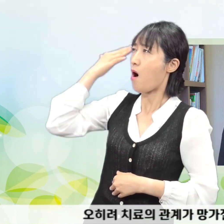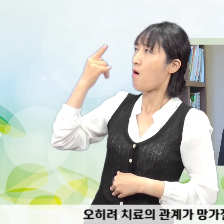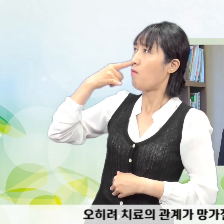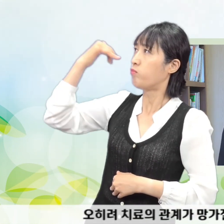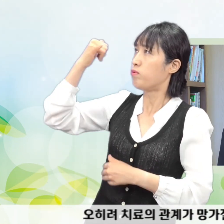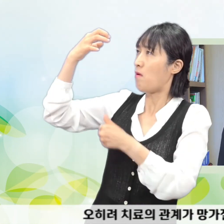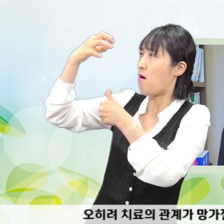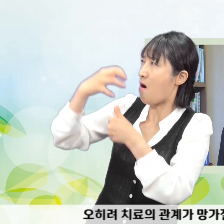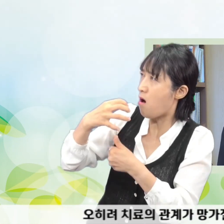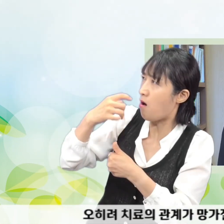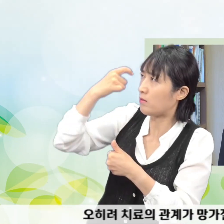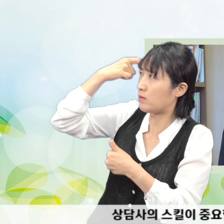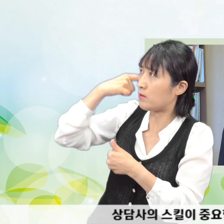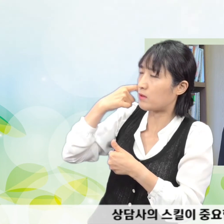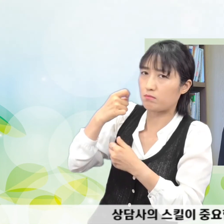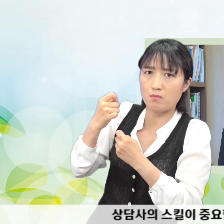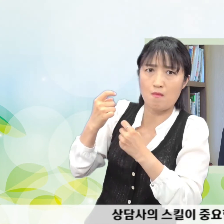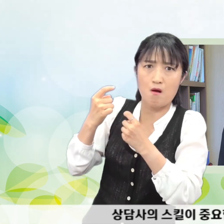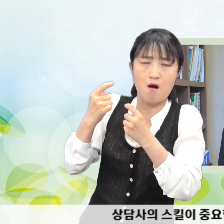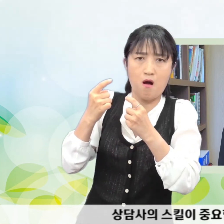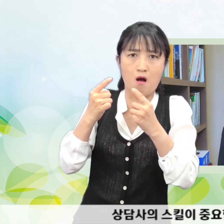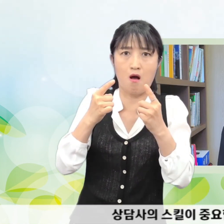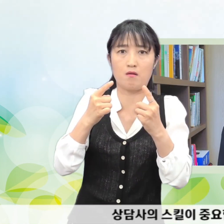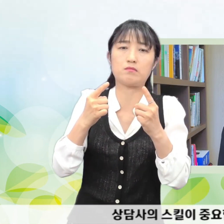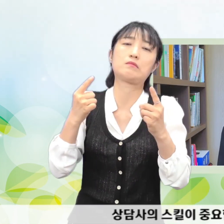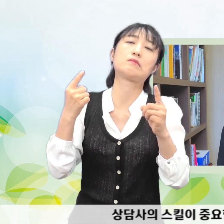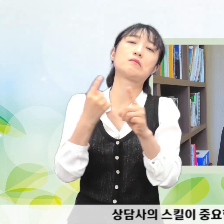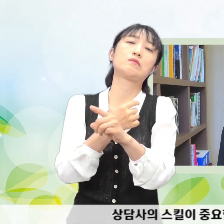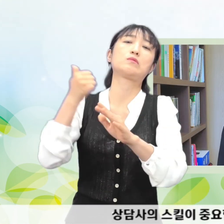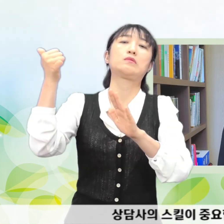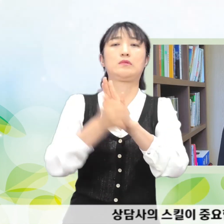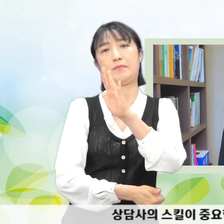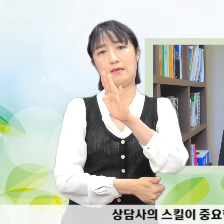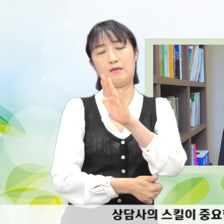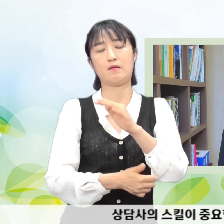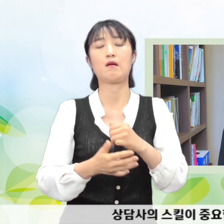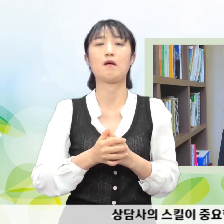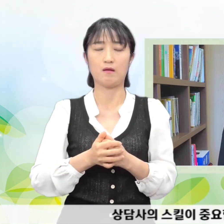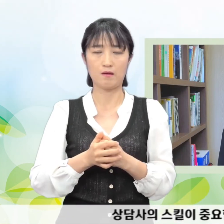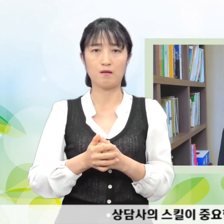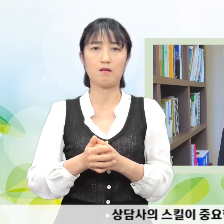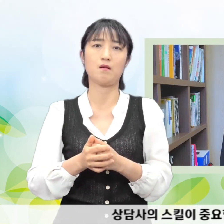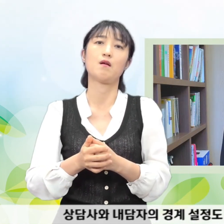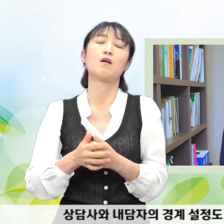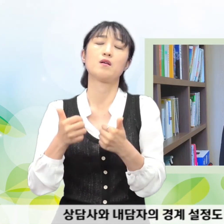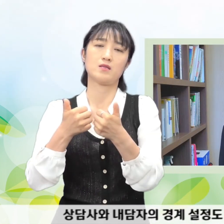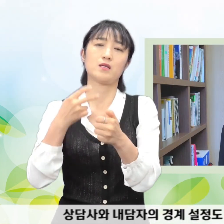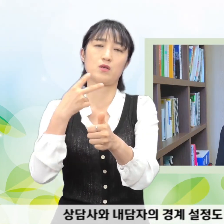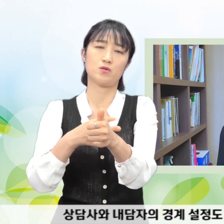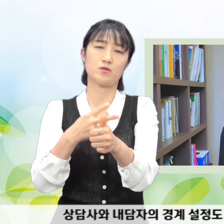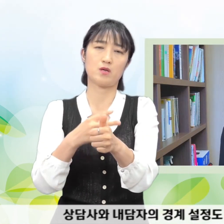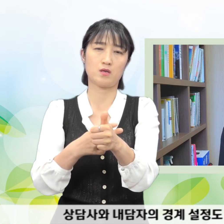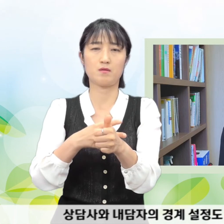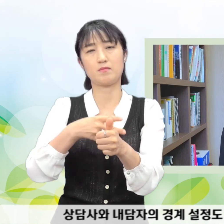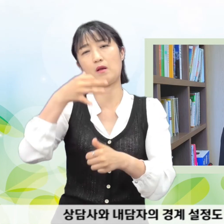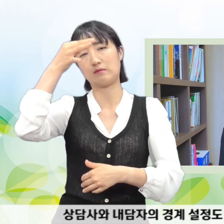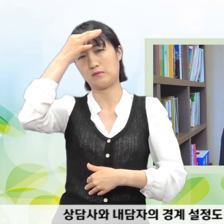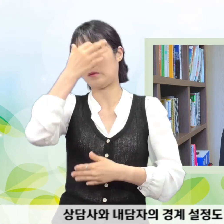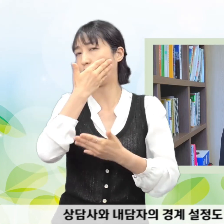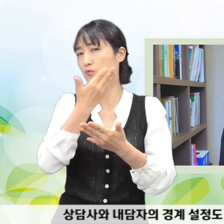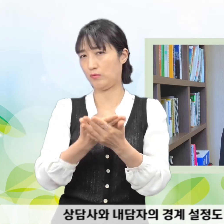망가져 버릴 수가 있습니다. 그래서 상담사의 이러한 이제 스킬들이 중요하게 됩니다. 그리고 이